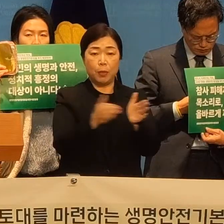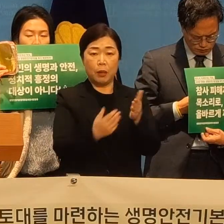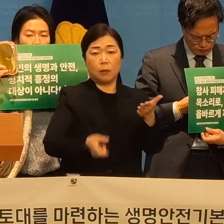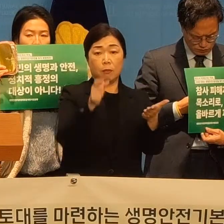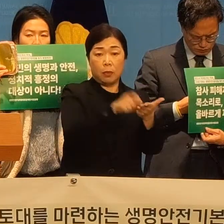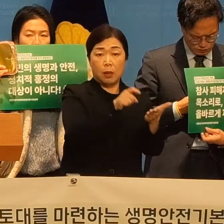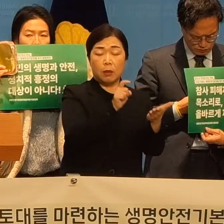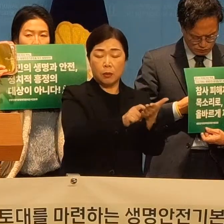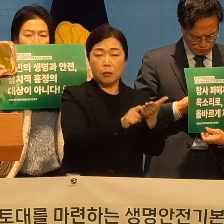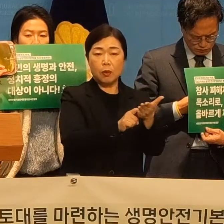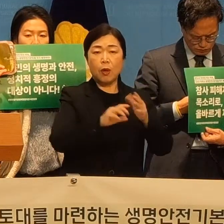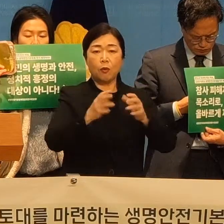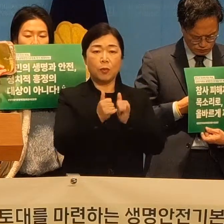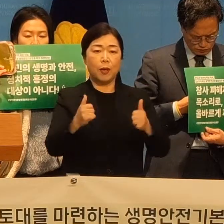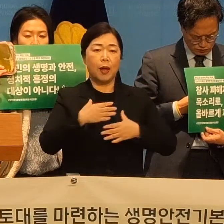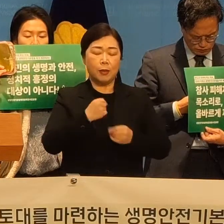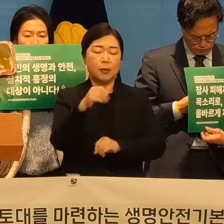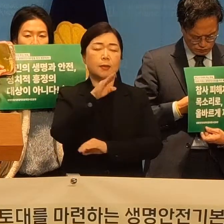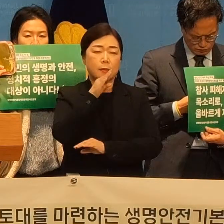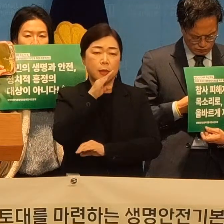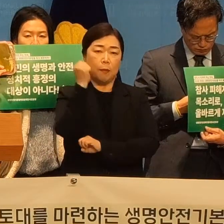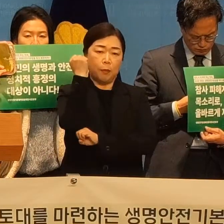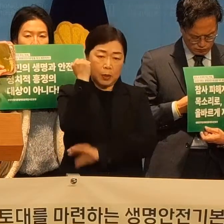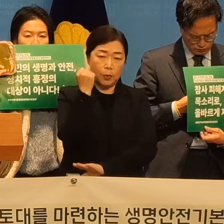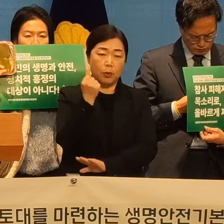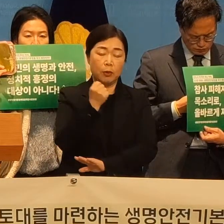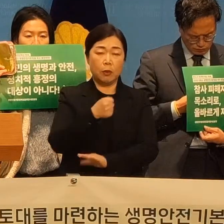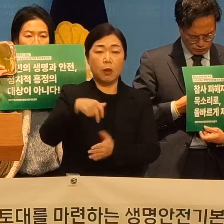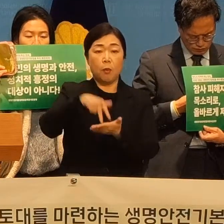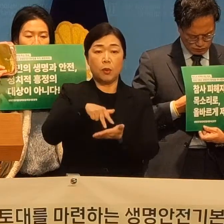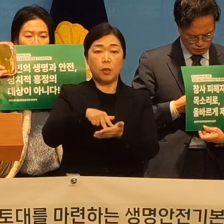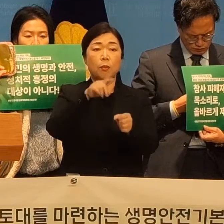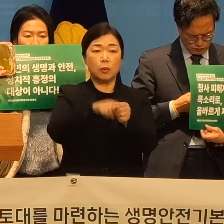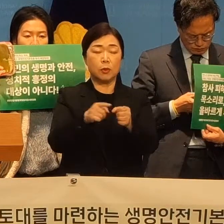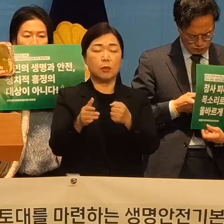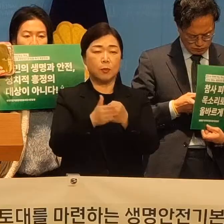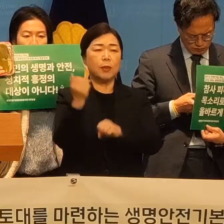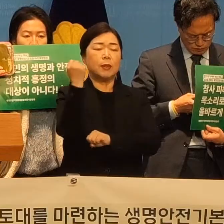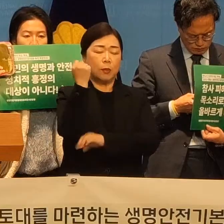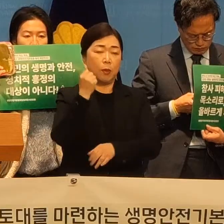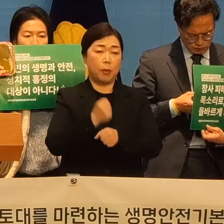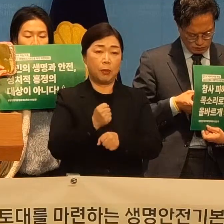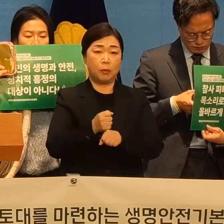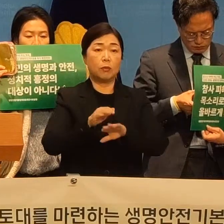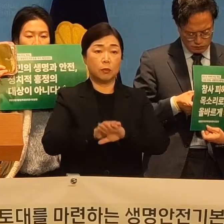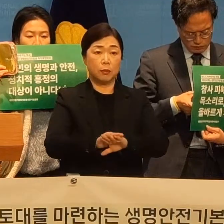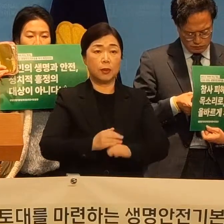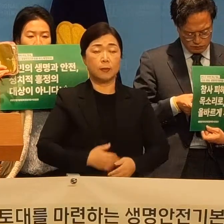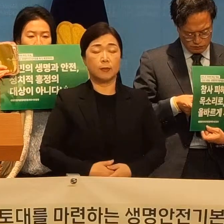안전권을 실질적으로 보장하기 위한 최소한의 장치입니다.